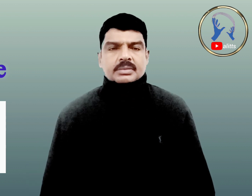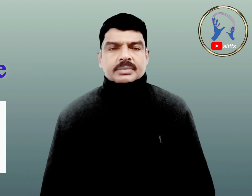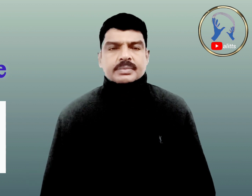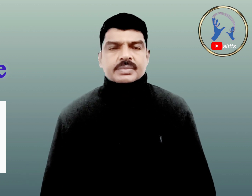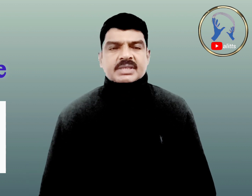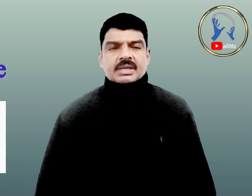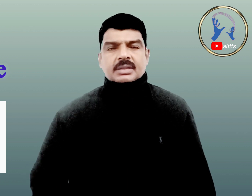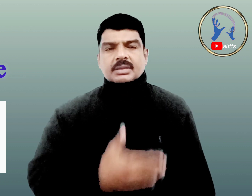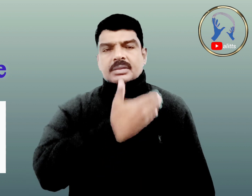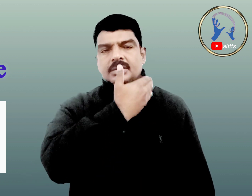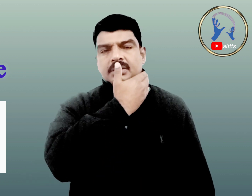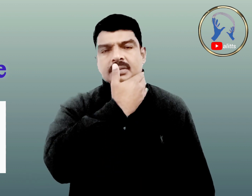पसंद,